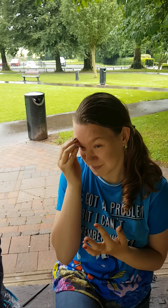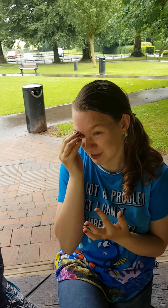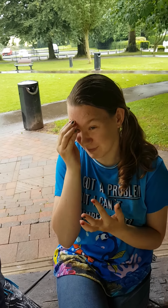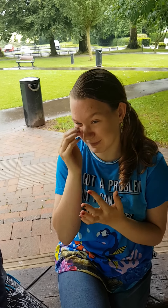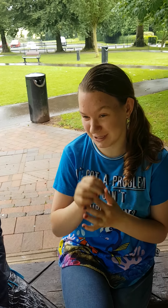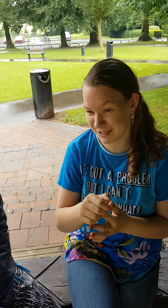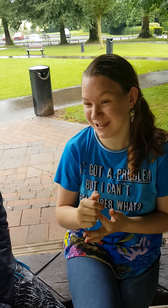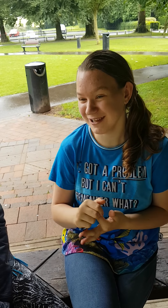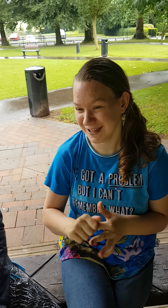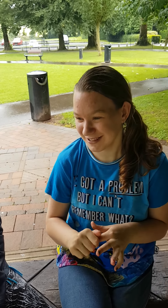Lubię maliny.